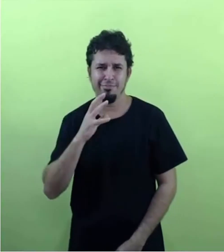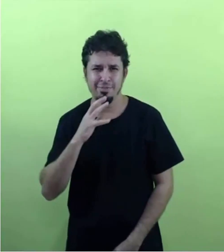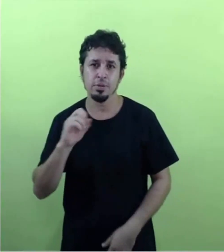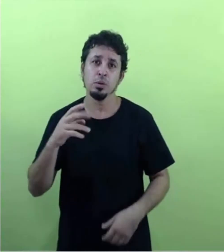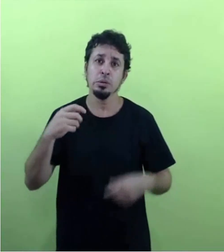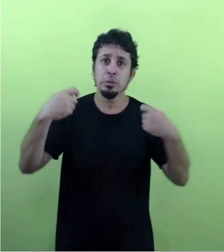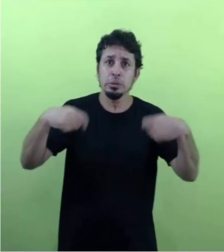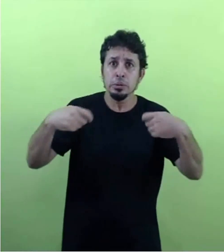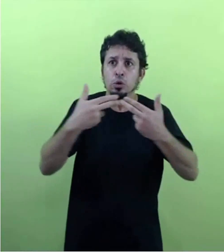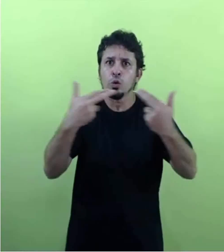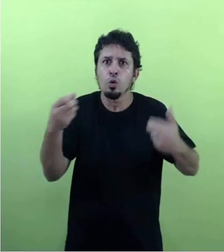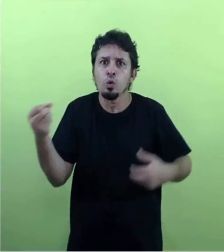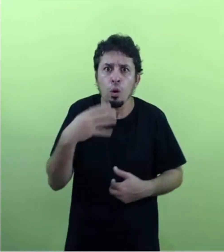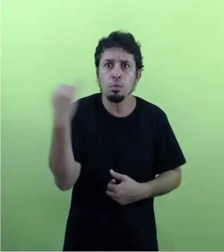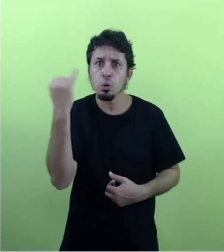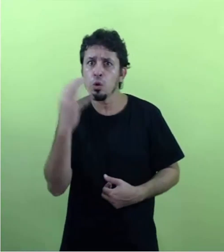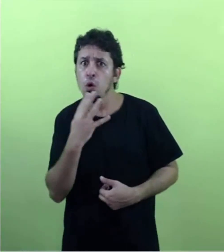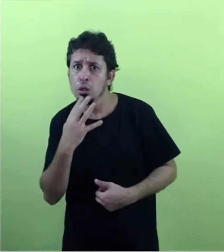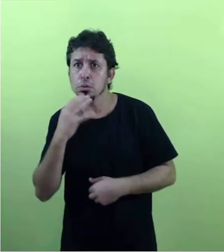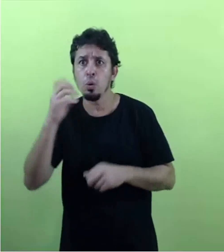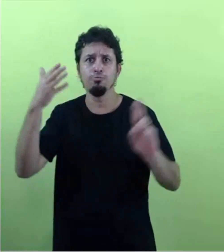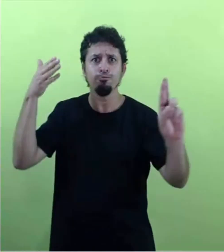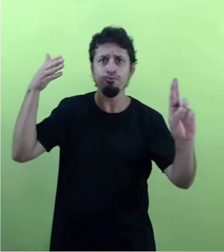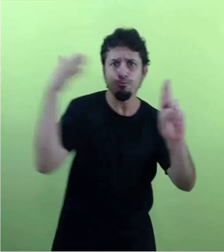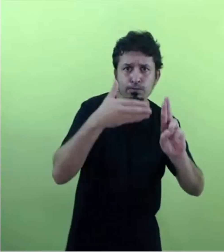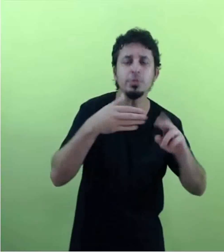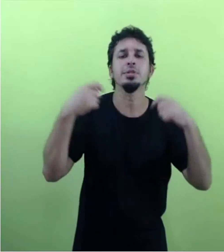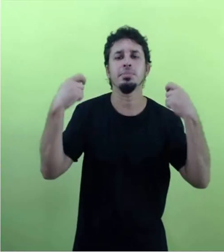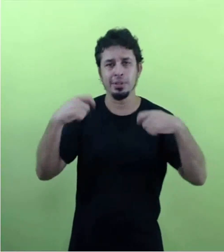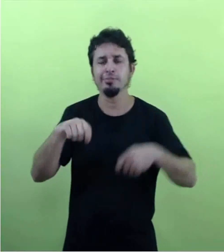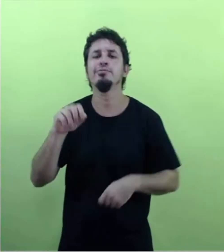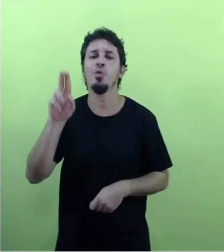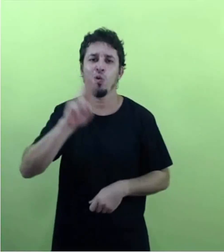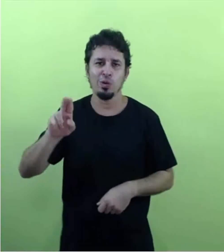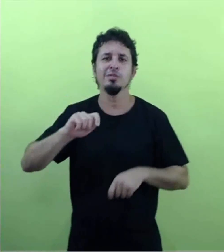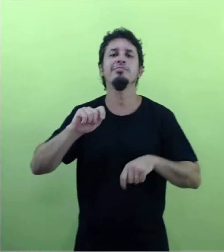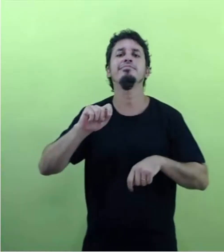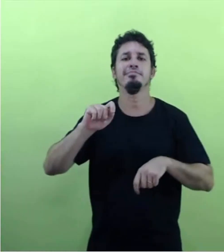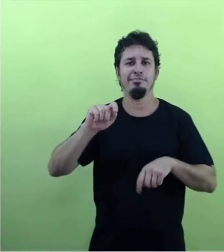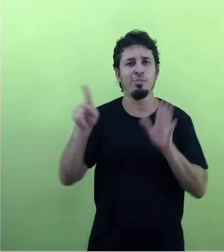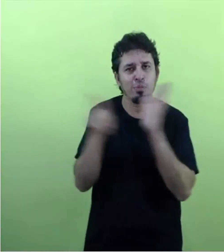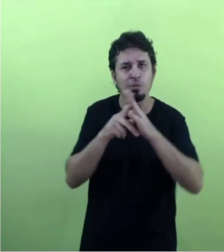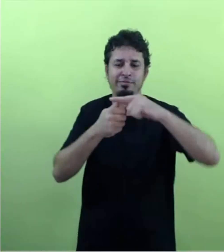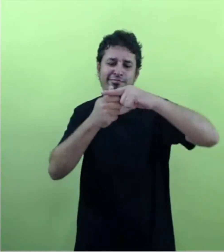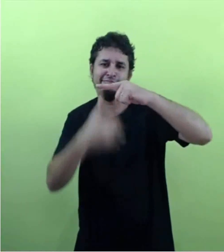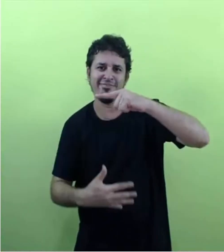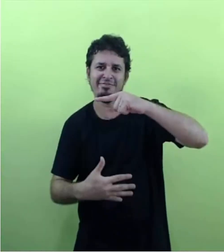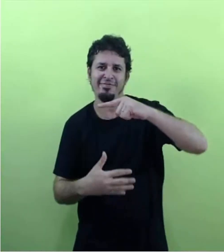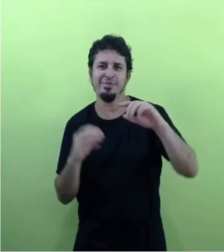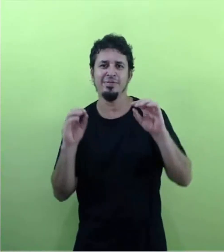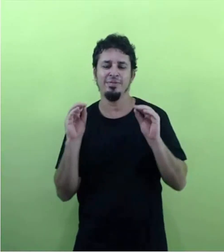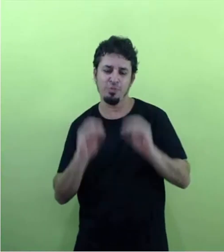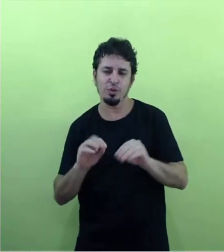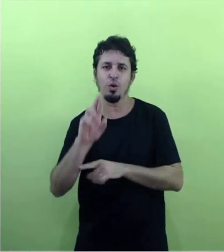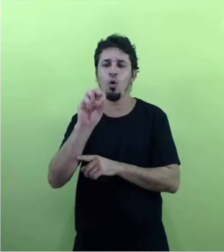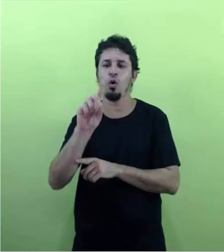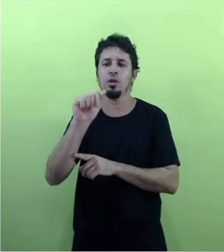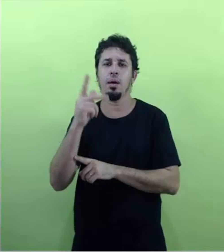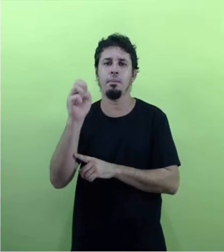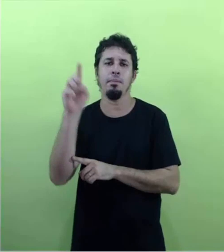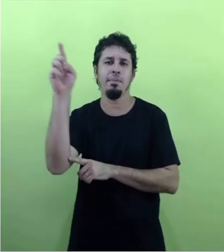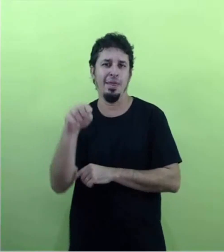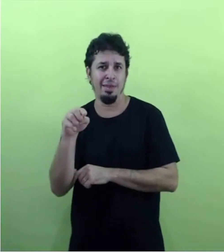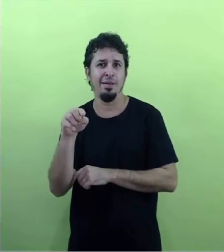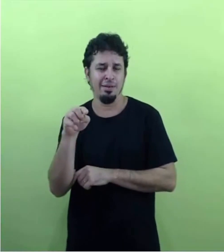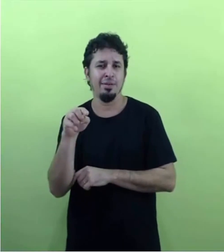completar informação importante ou fazer referência, deve-se utilizar o sinal específico de rodapé